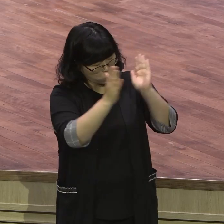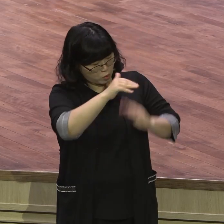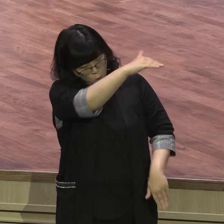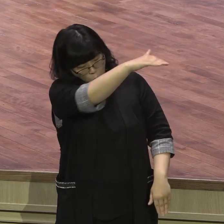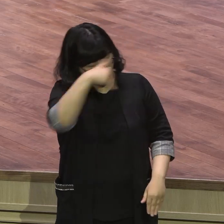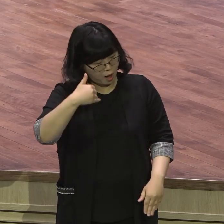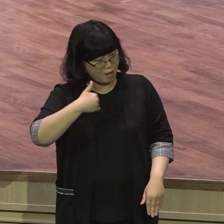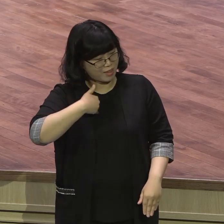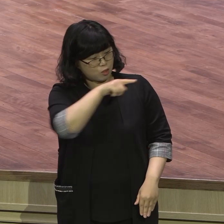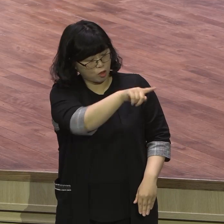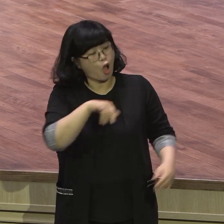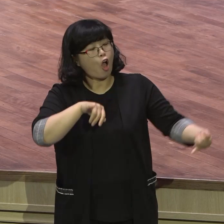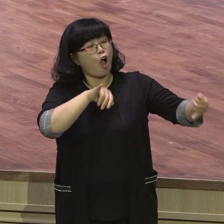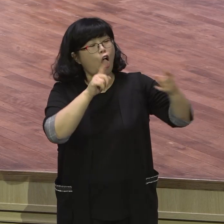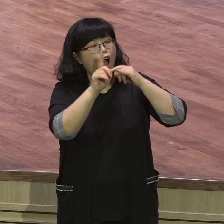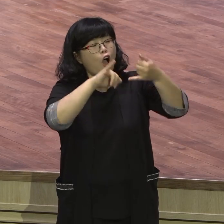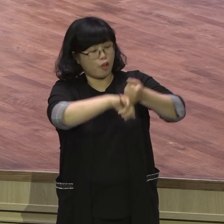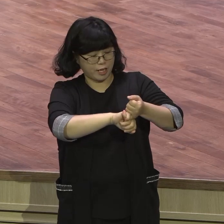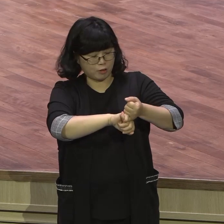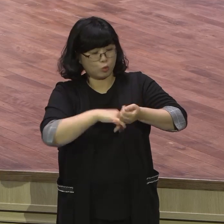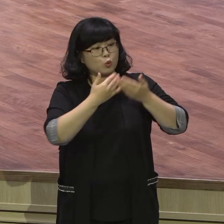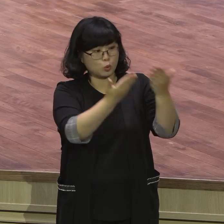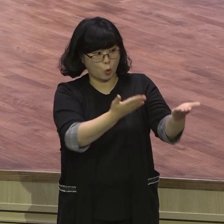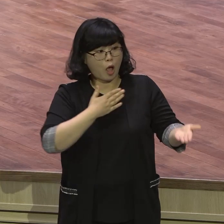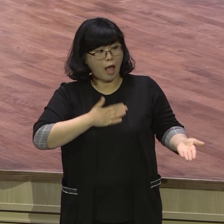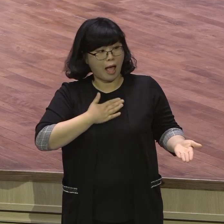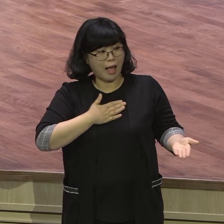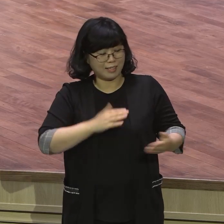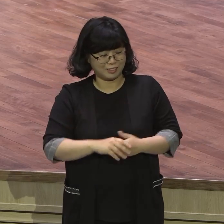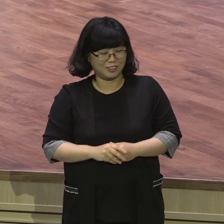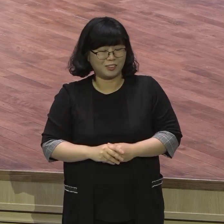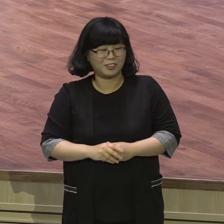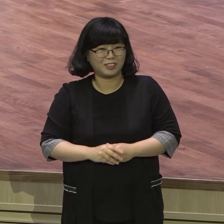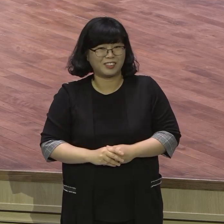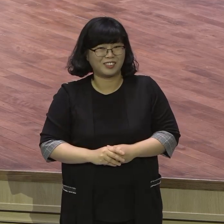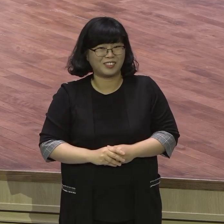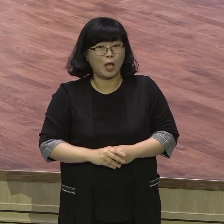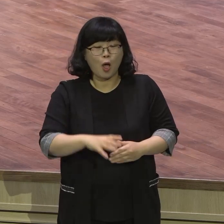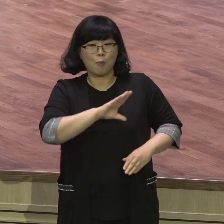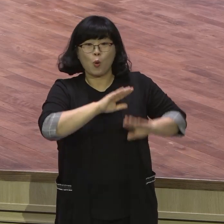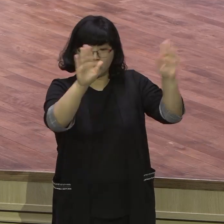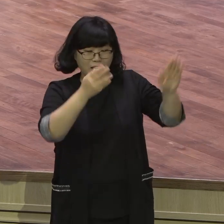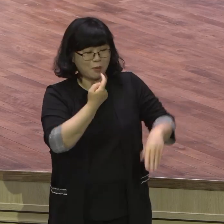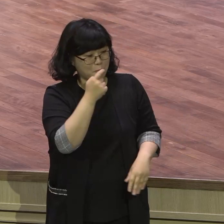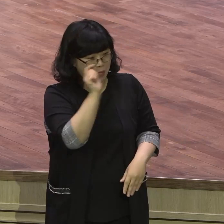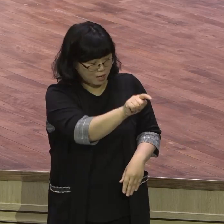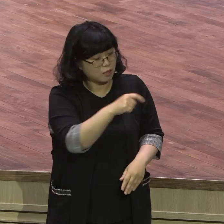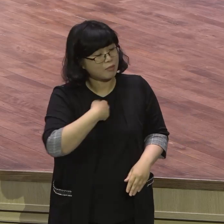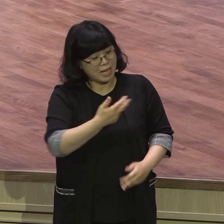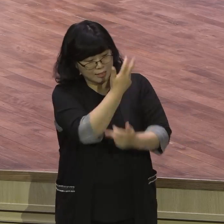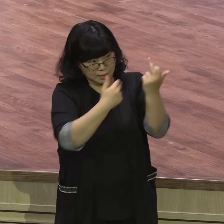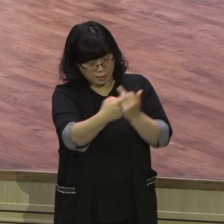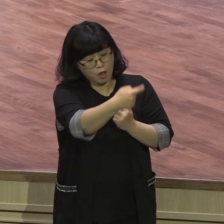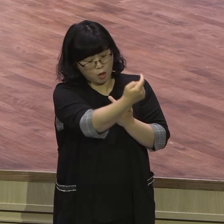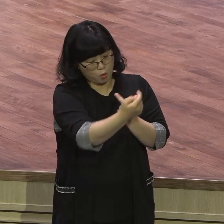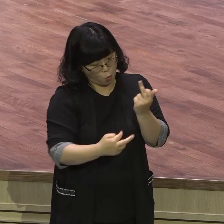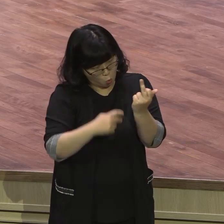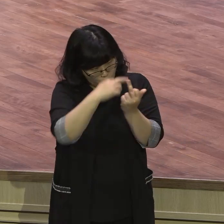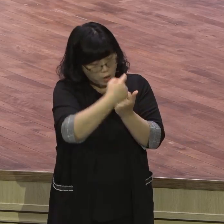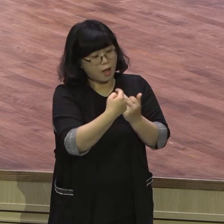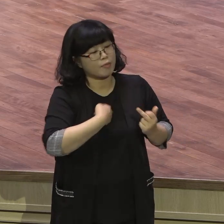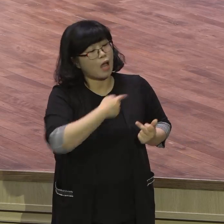하나님께서 모세를 향해 이렇게 말씀했어요. 여왁께서 모세게 이르시되 너는 산에 올라 내게로 와서 거기